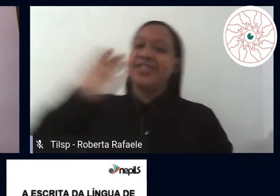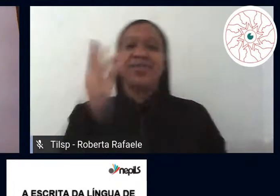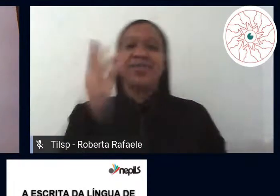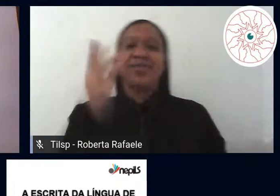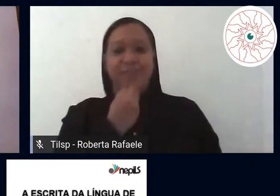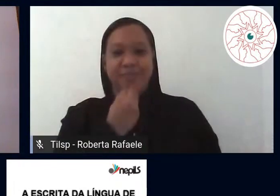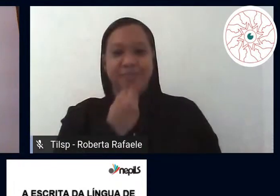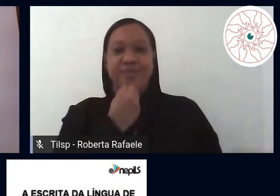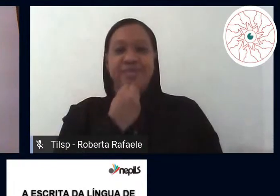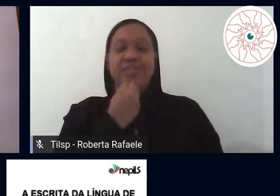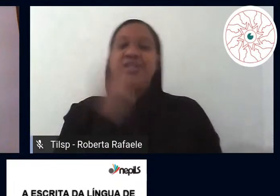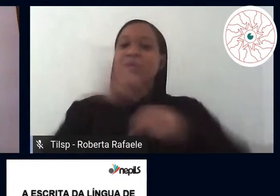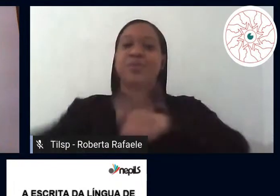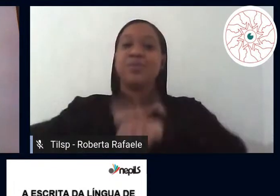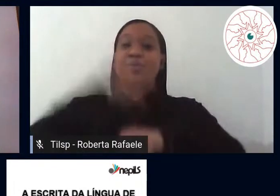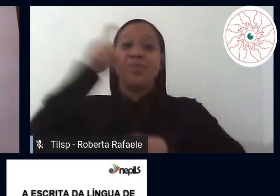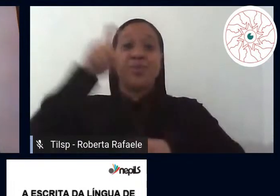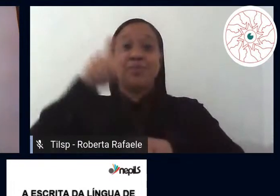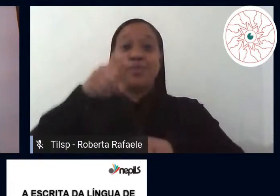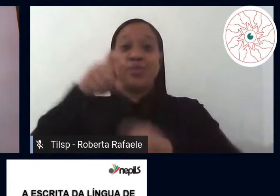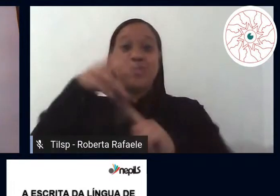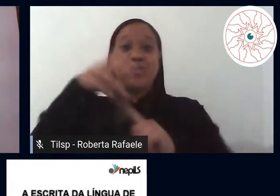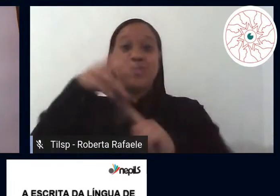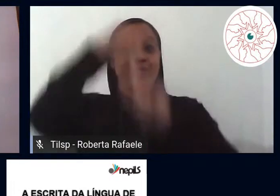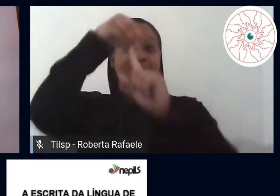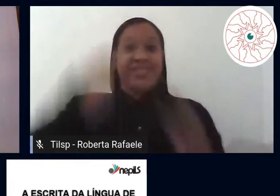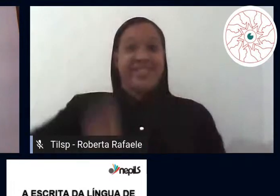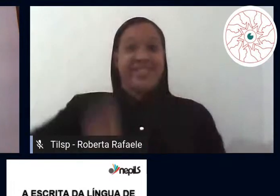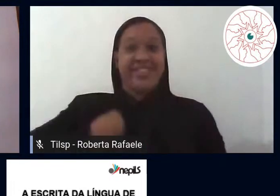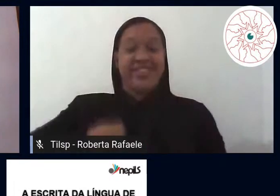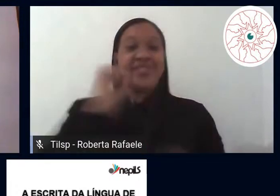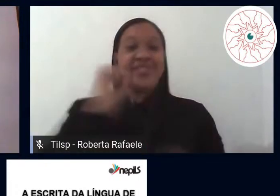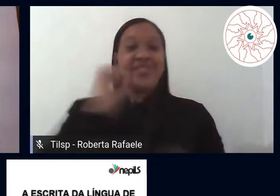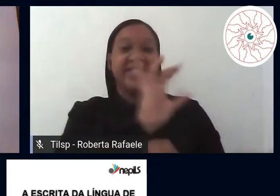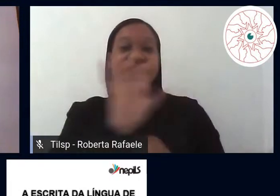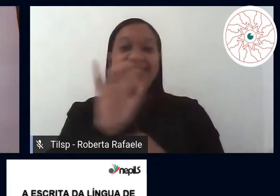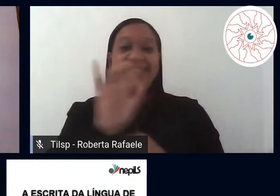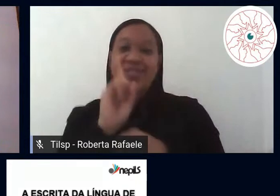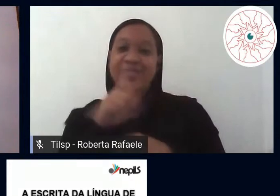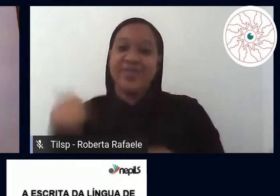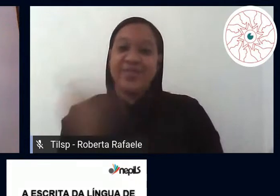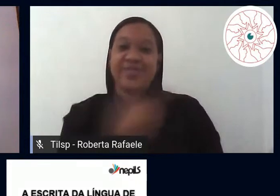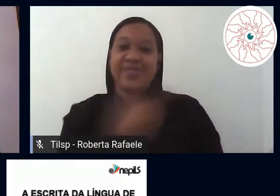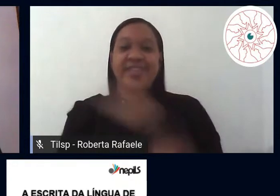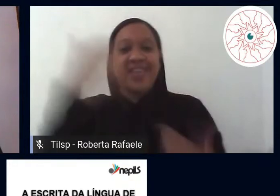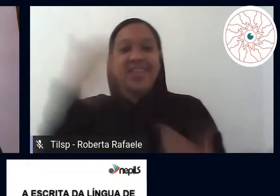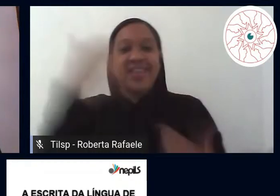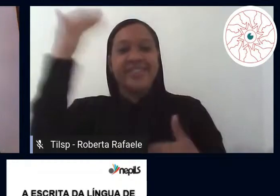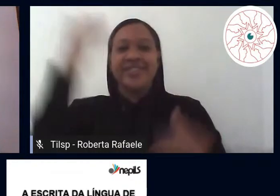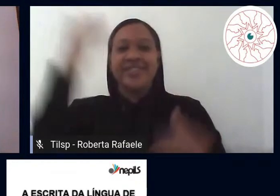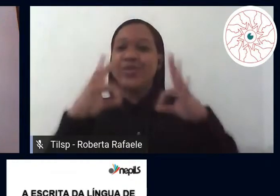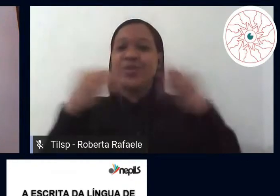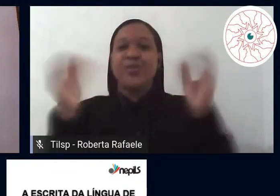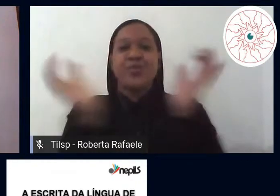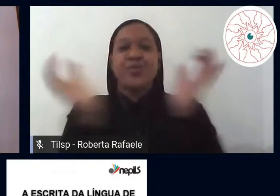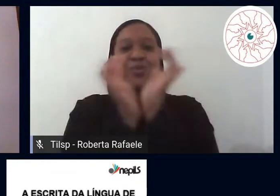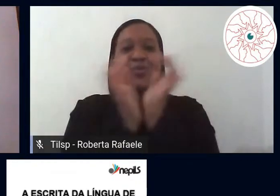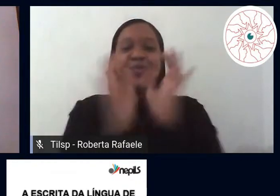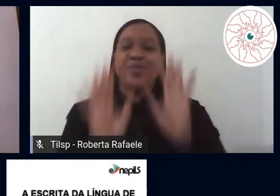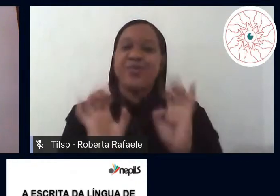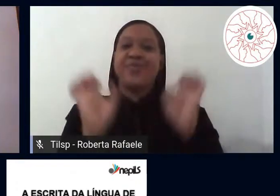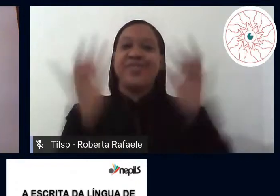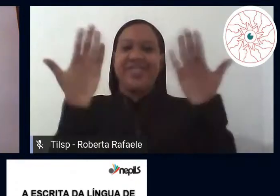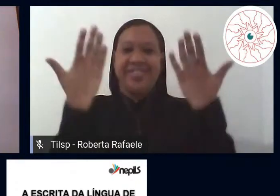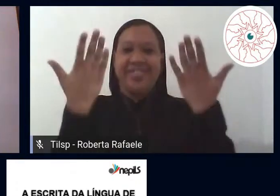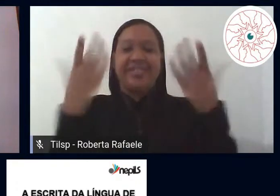do evento, eh agradecer os intérpretes, agradecer os organizadores, agradecer os